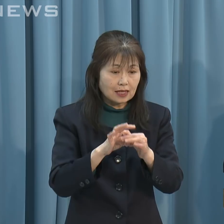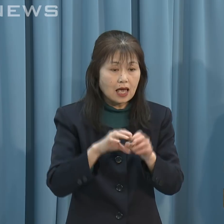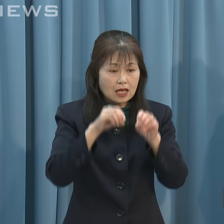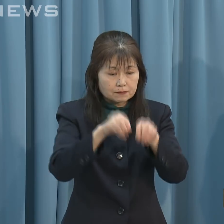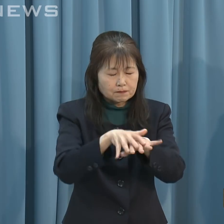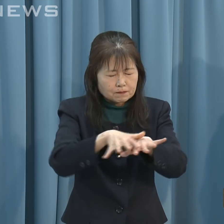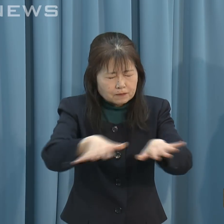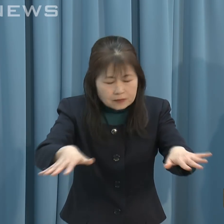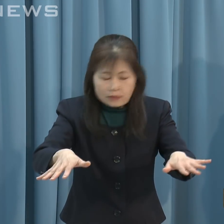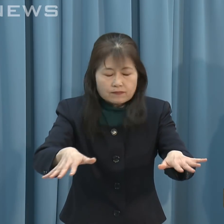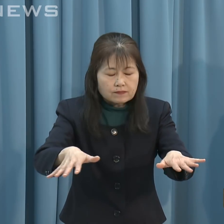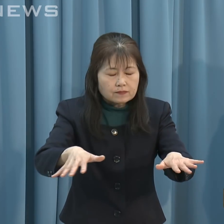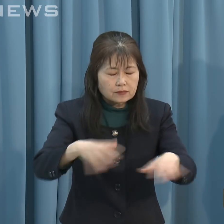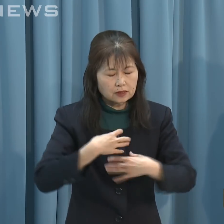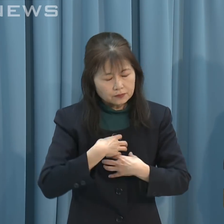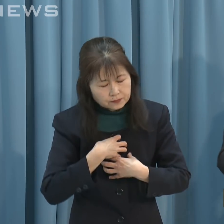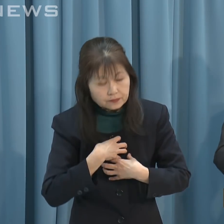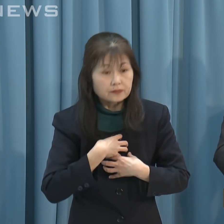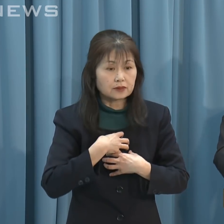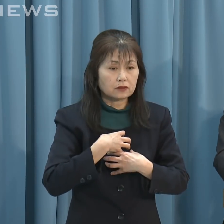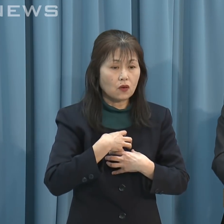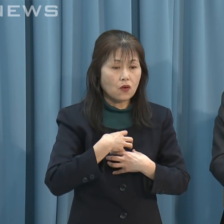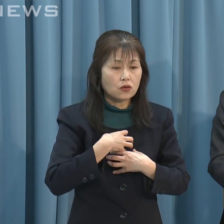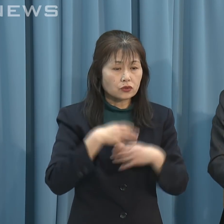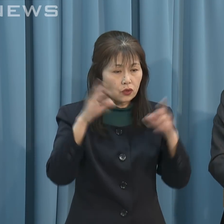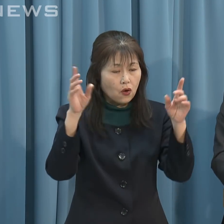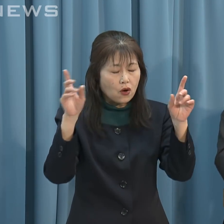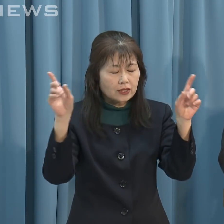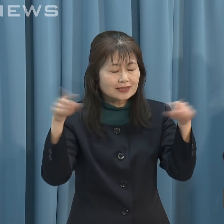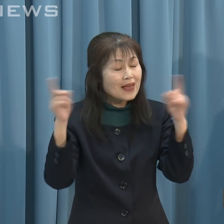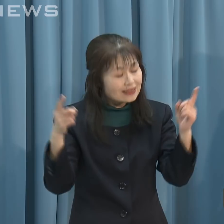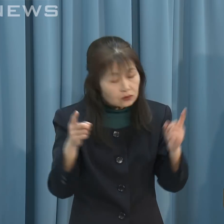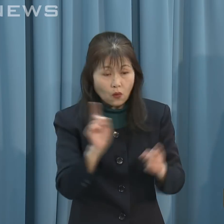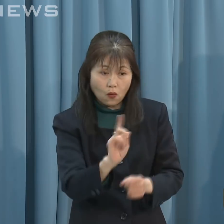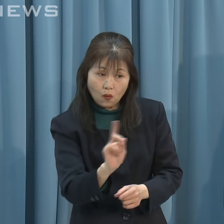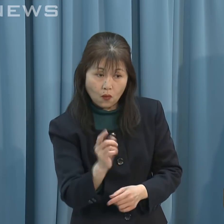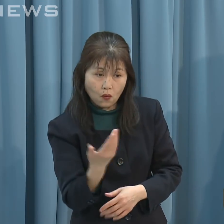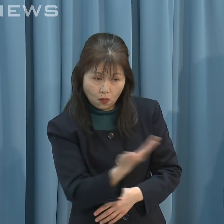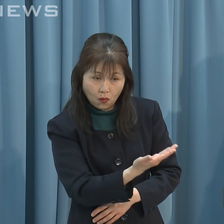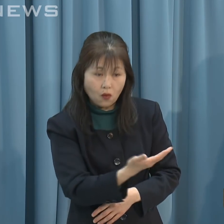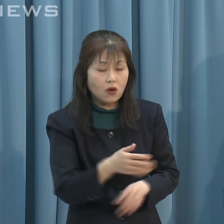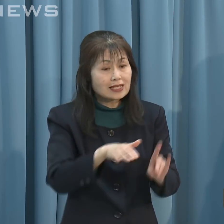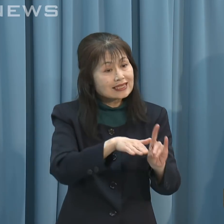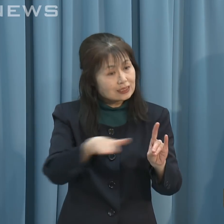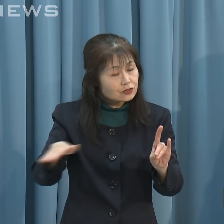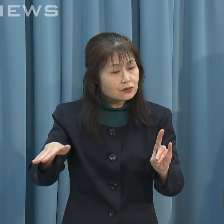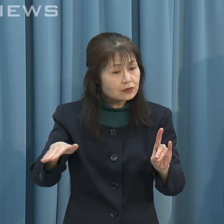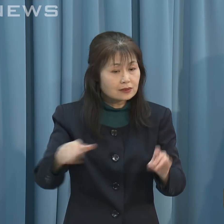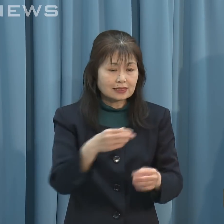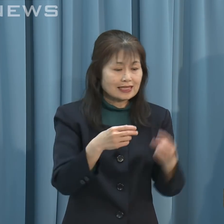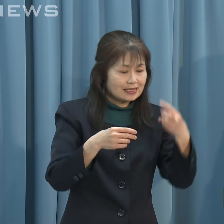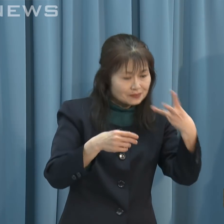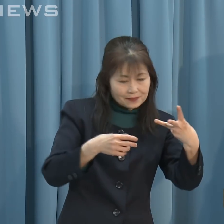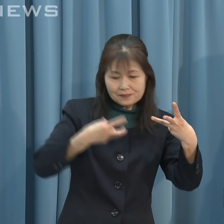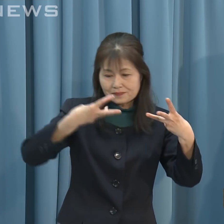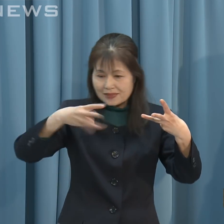ントというのは、何か具体的な基準なりというのは知事なのか。 これは3つの密が重なりやす